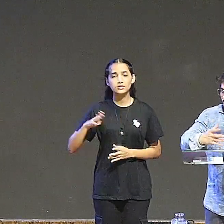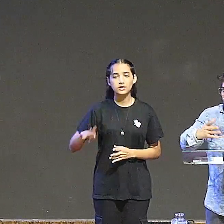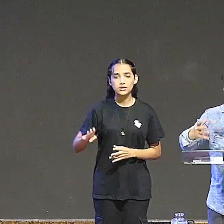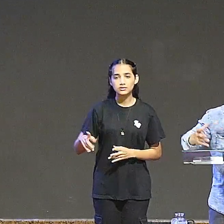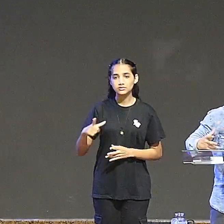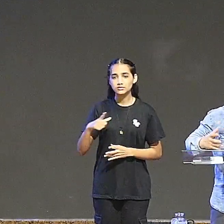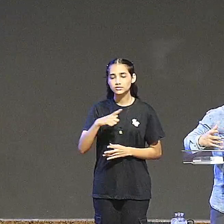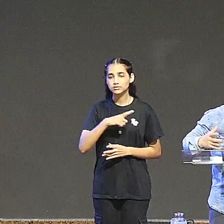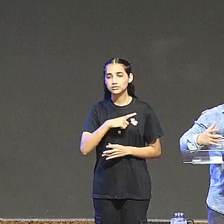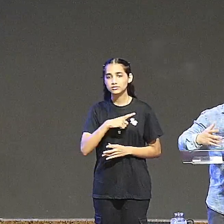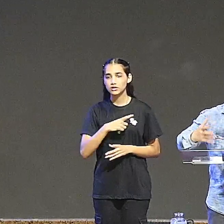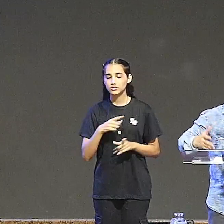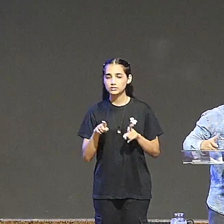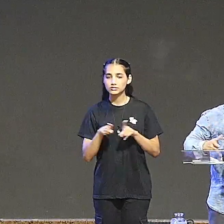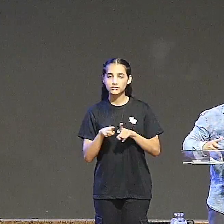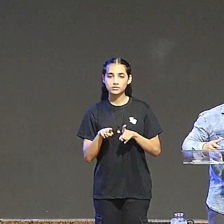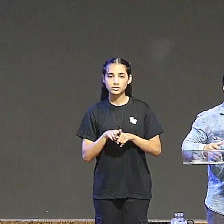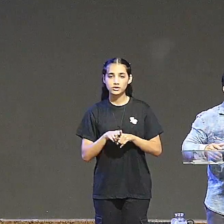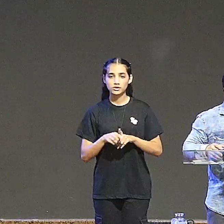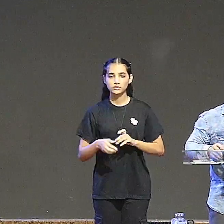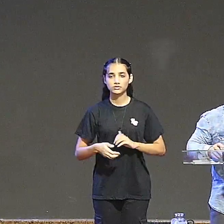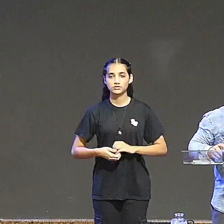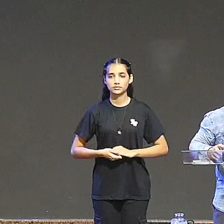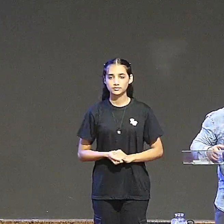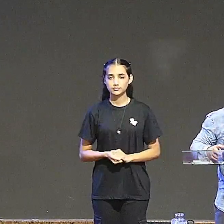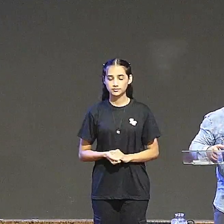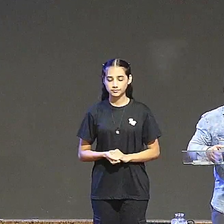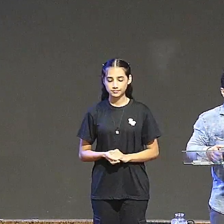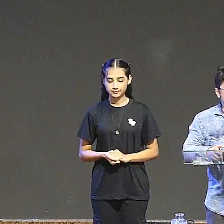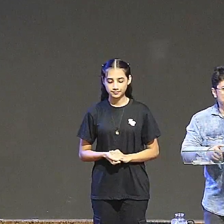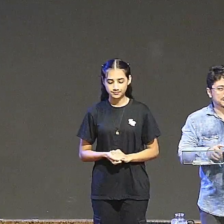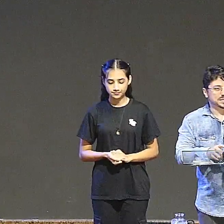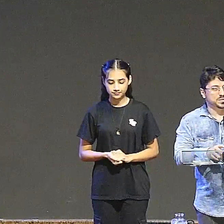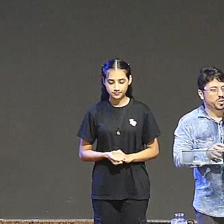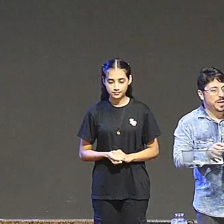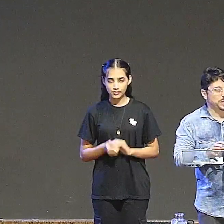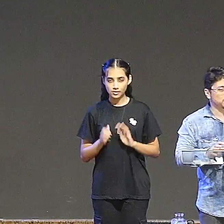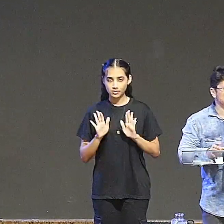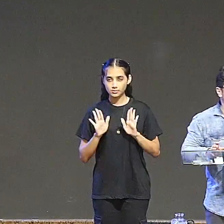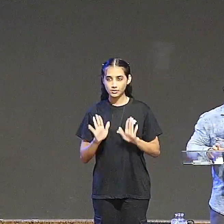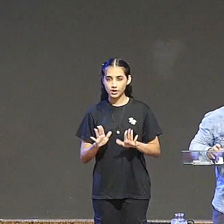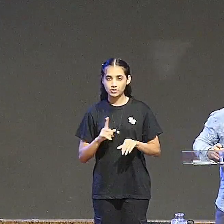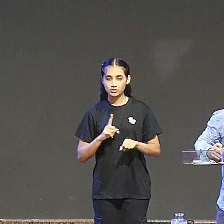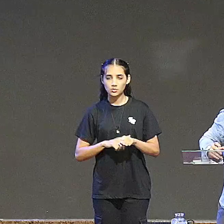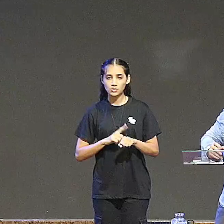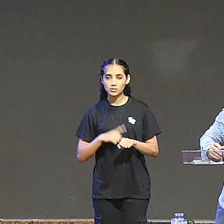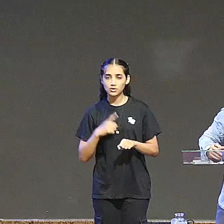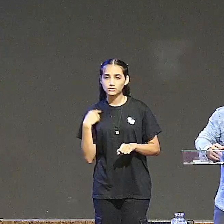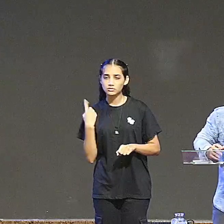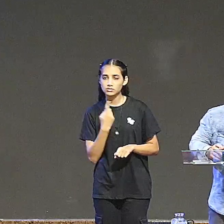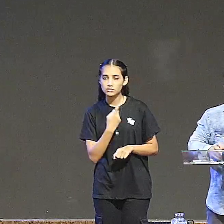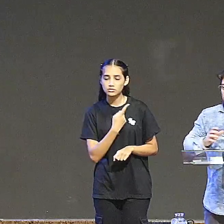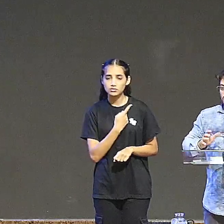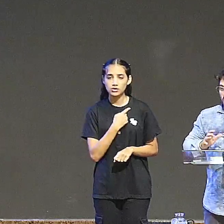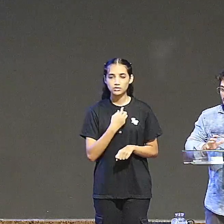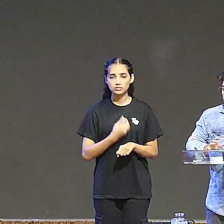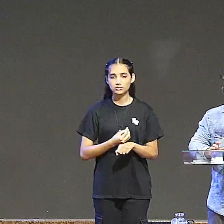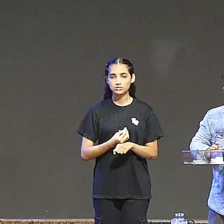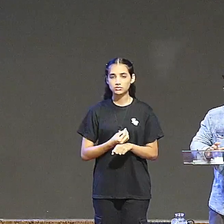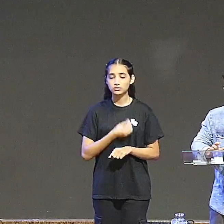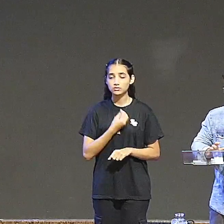de algo diferente de honra a se viver em família mas no tempo que a gente tem vivido as